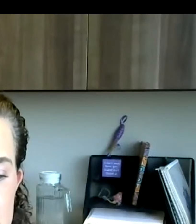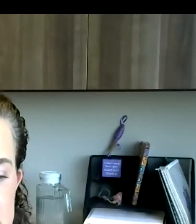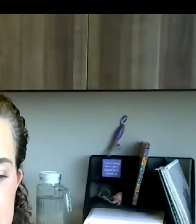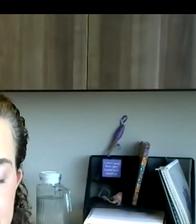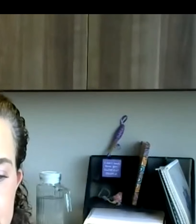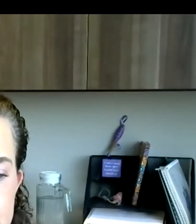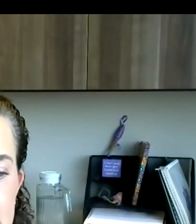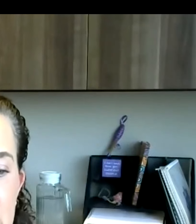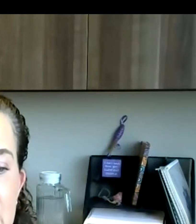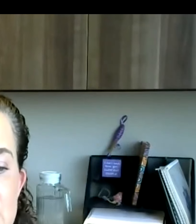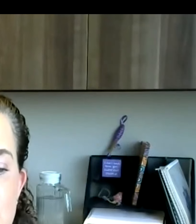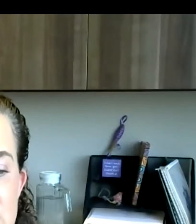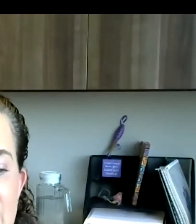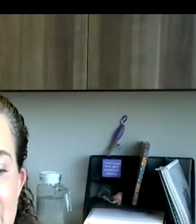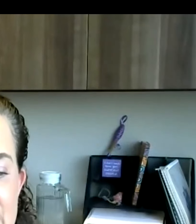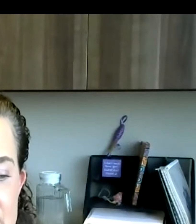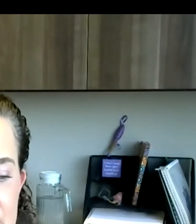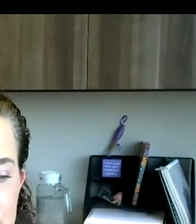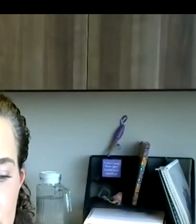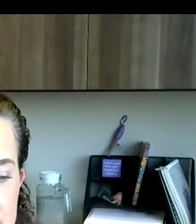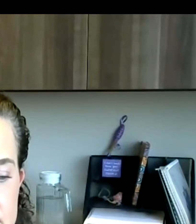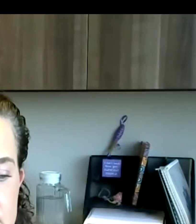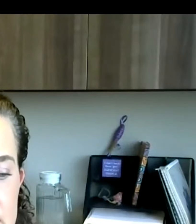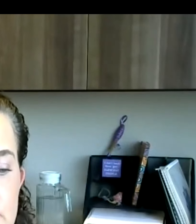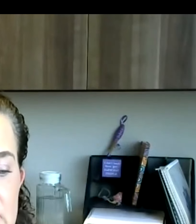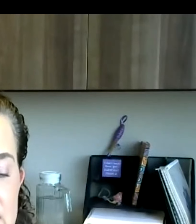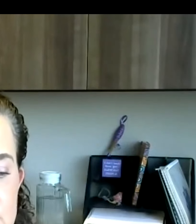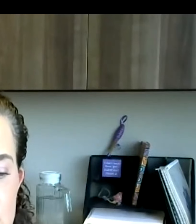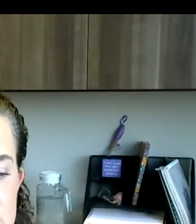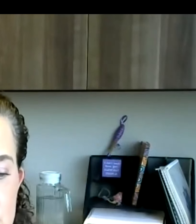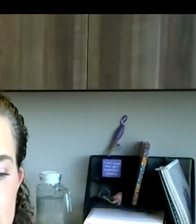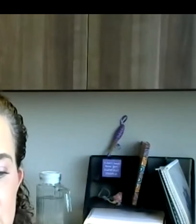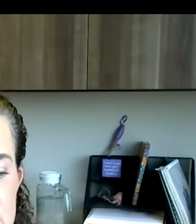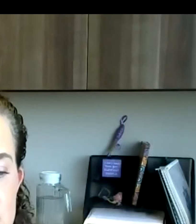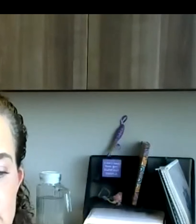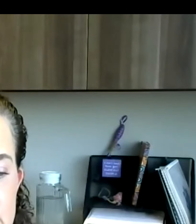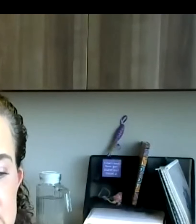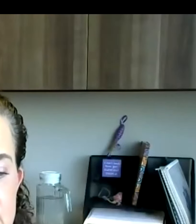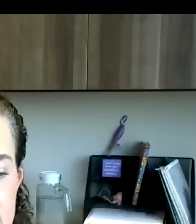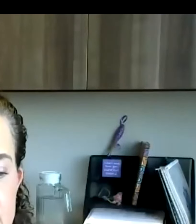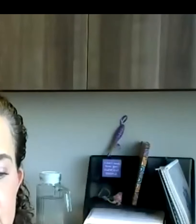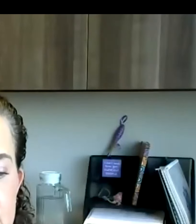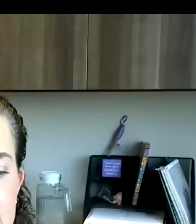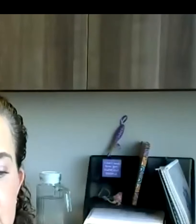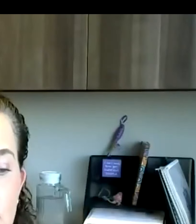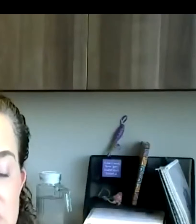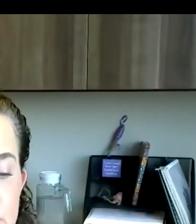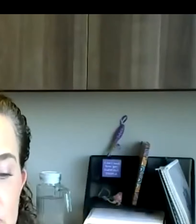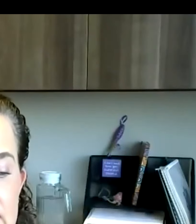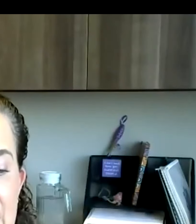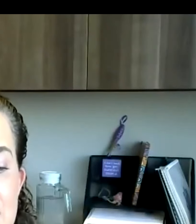aviso de privacidad. El responsable requiere elaborar y poner a disposición los avisos de privacidad